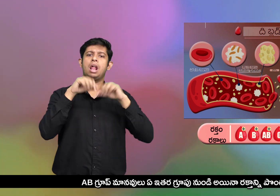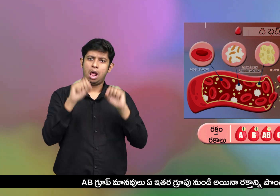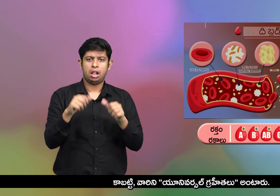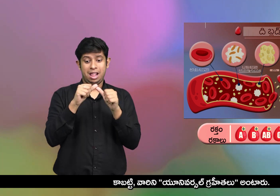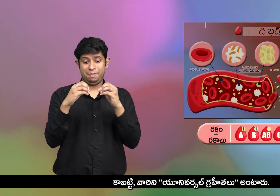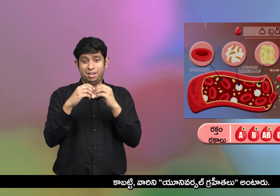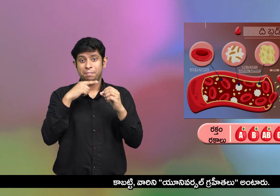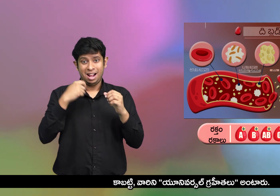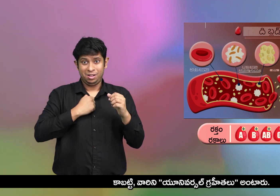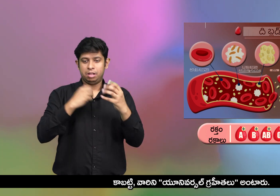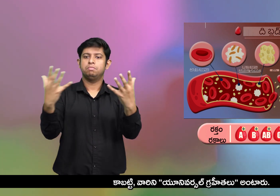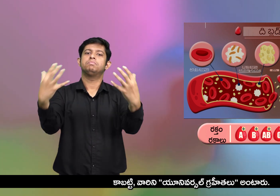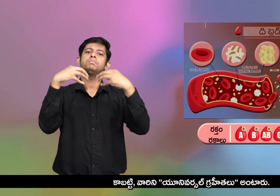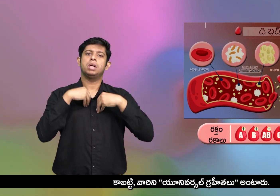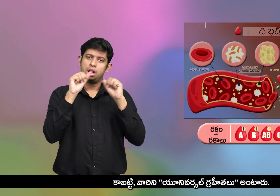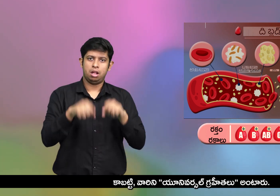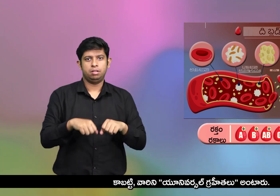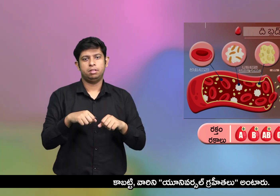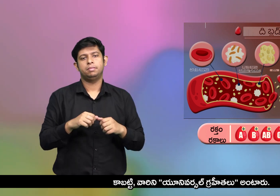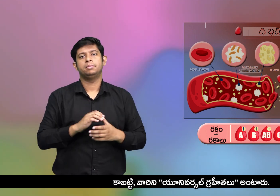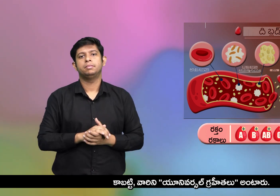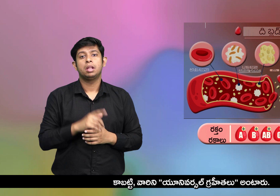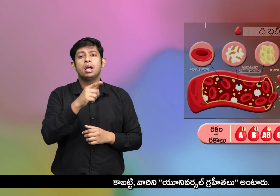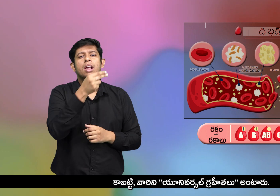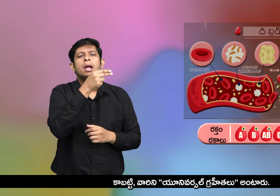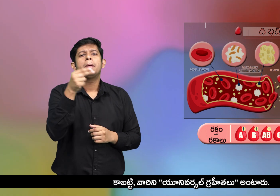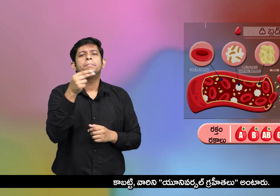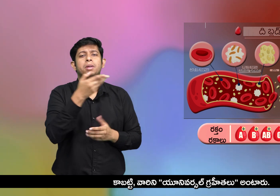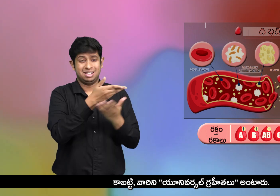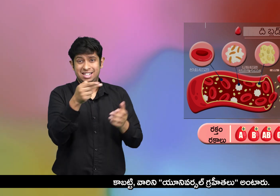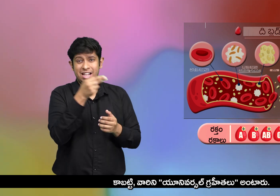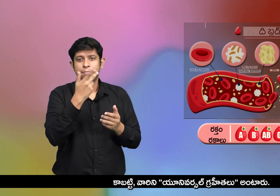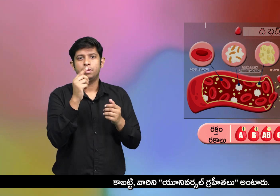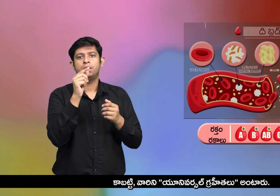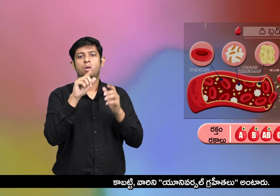పొందవచ్చు, కాబట్టి వారిని యూనివర్సల్ గ్రహీతలు అంటారు. . '